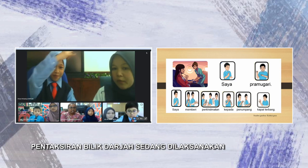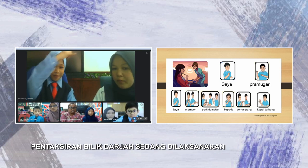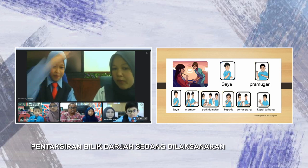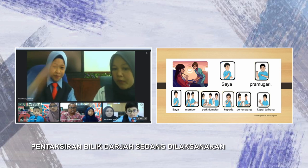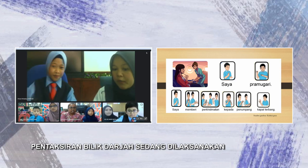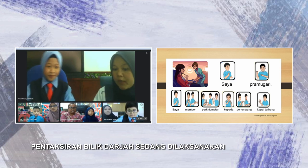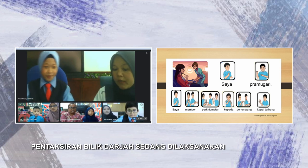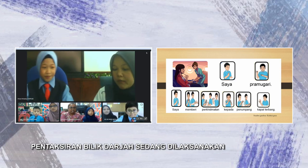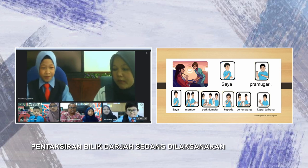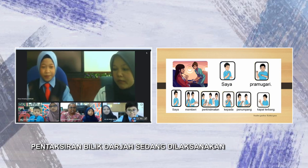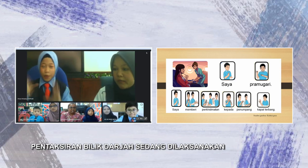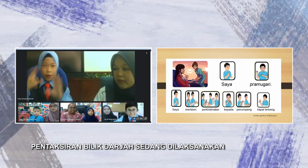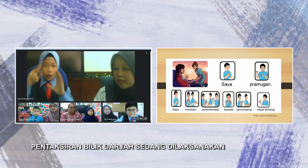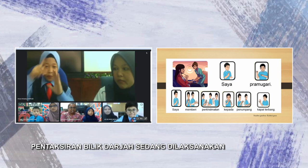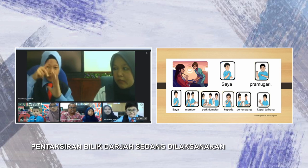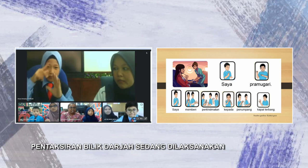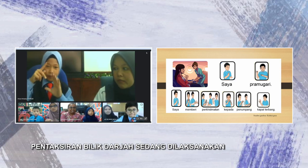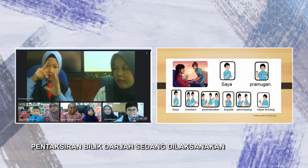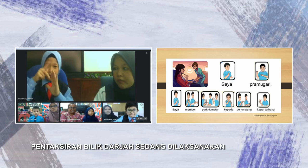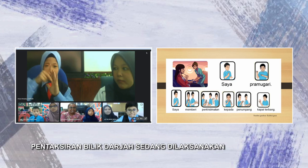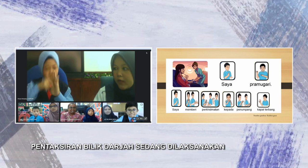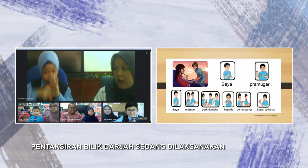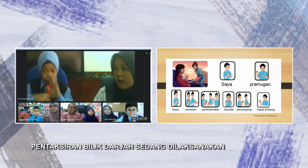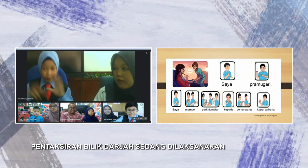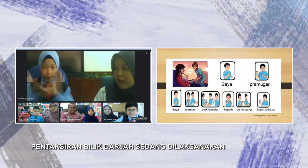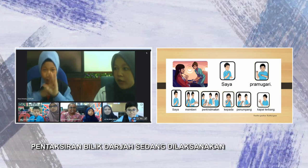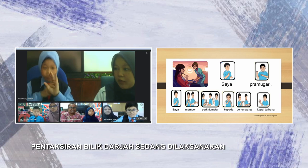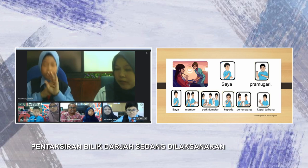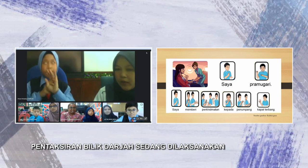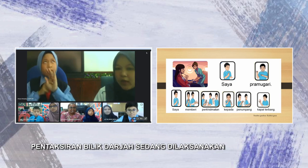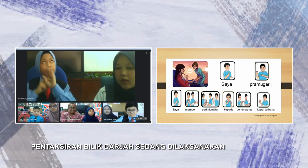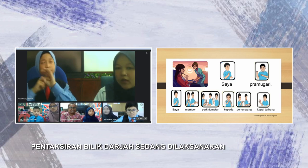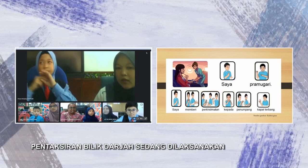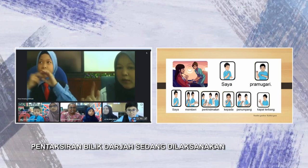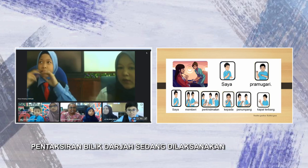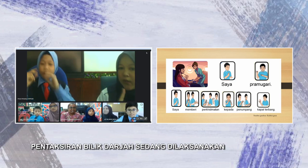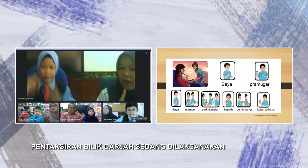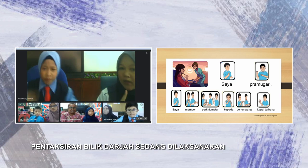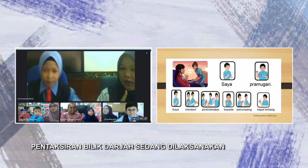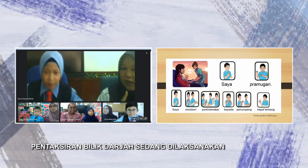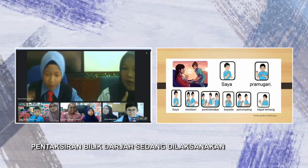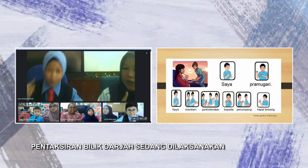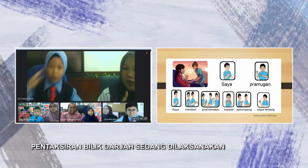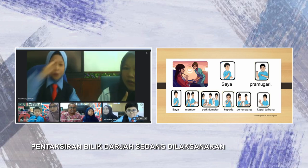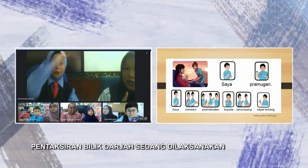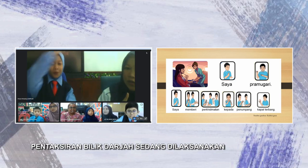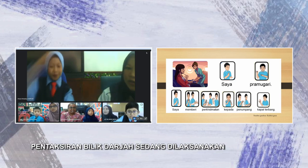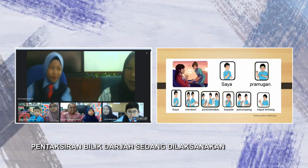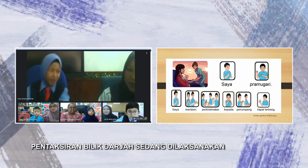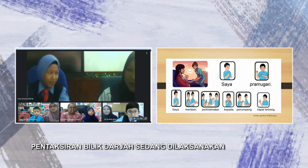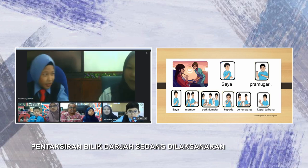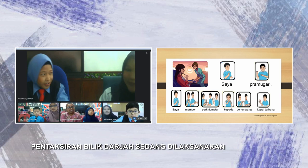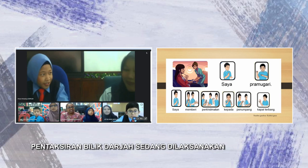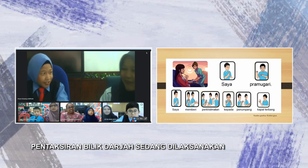Penumpang. Penumpang. Mm-hmm. Kapal terbang. Pandai. Okey. Lagi seorang.